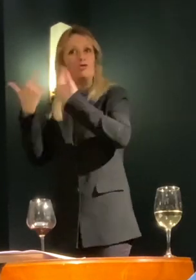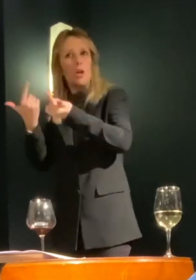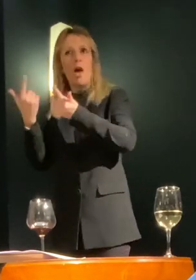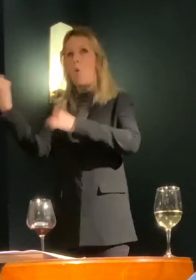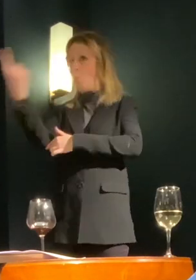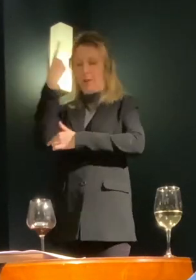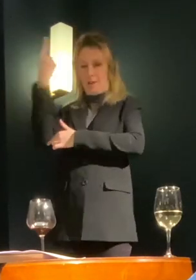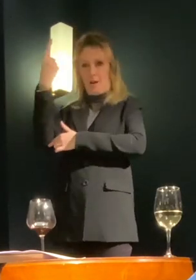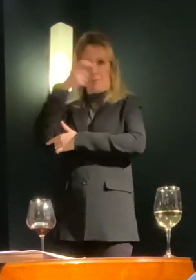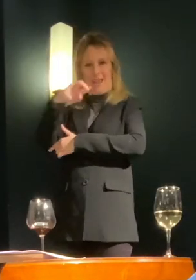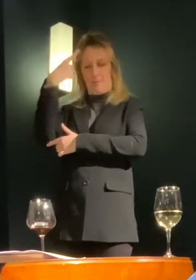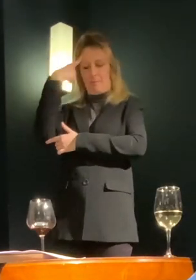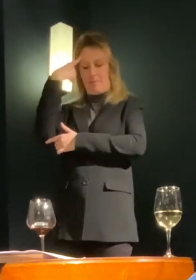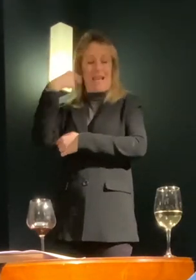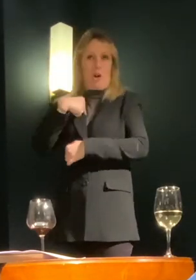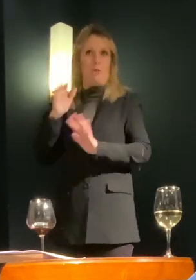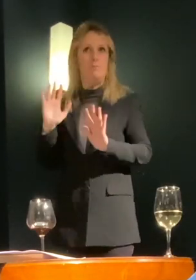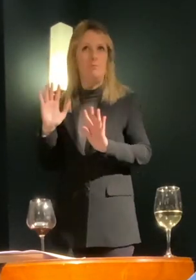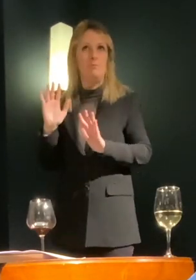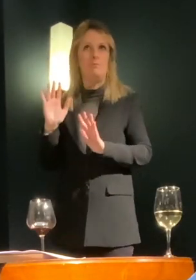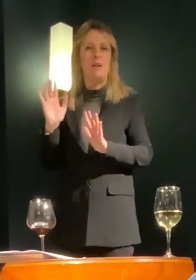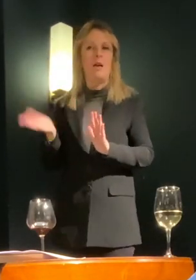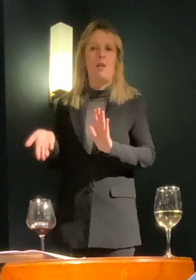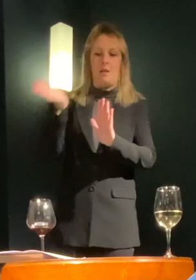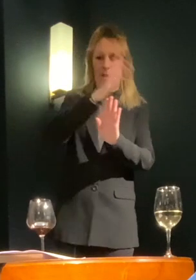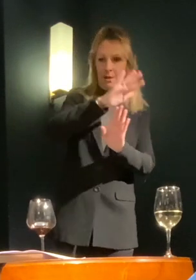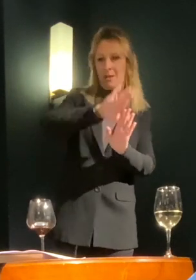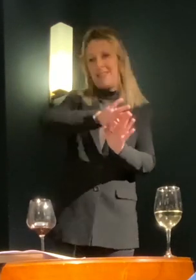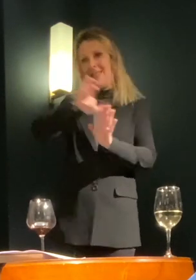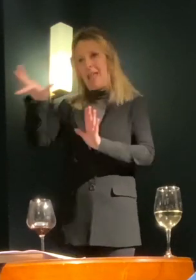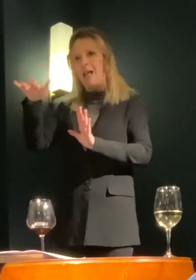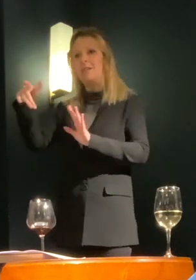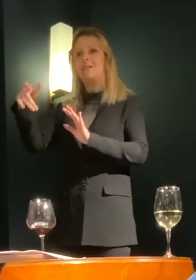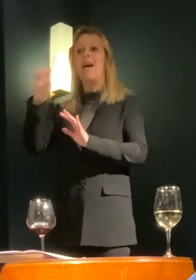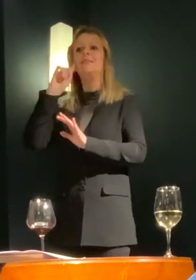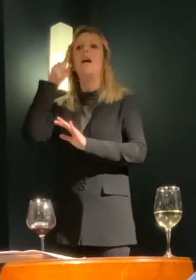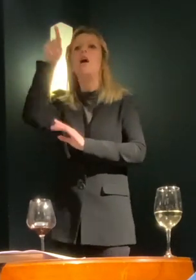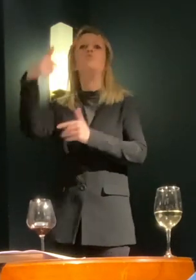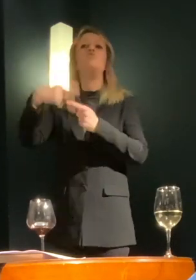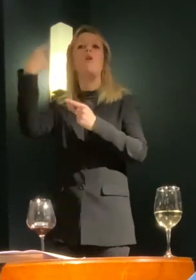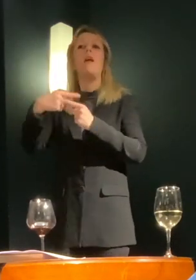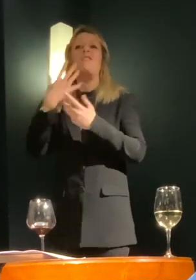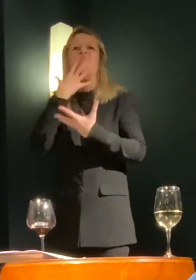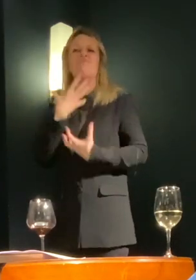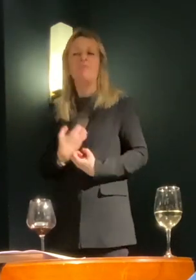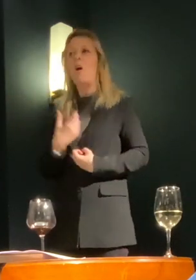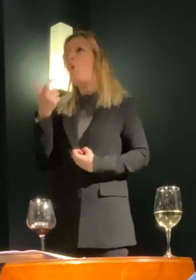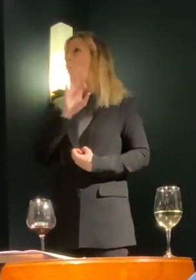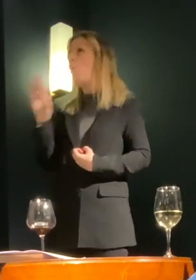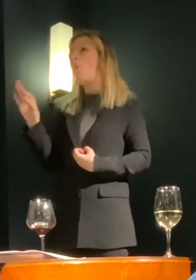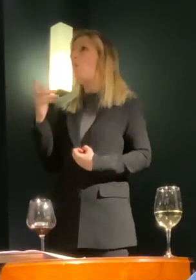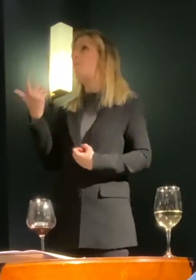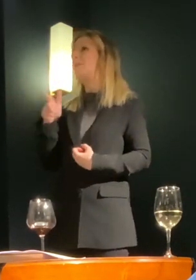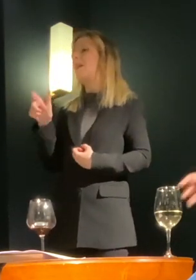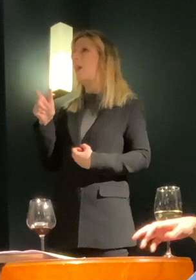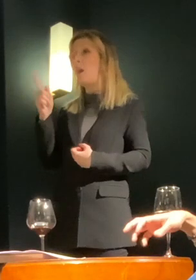unicamente da me. Dall'altra, se tu hai la giornata scarica o se tu ti incagli in un momento, perché magari anche per te è doloroso,